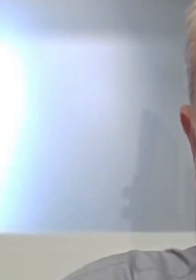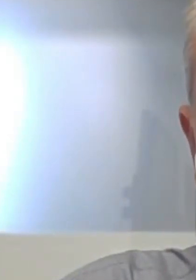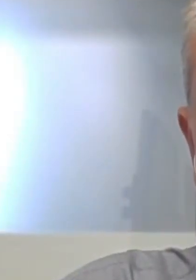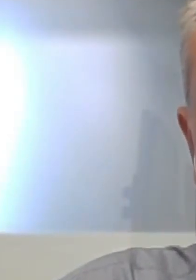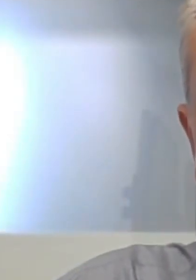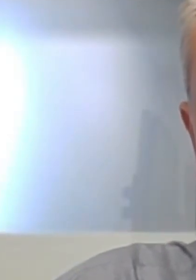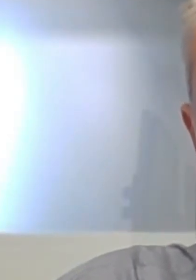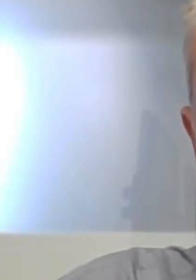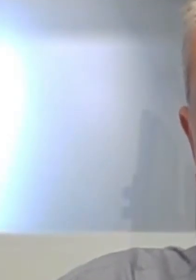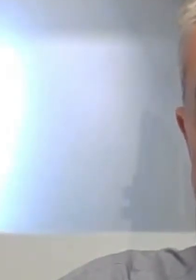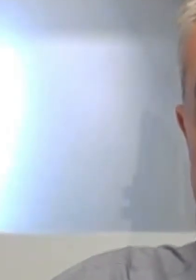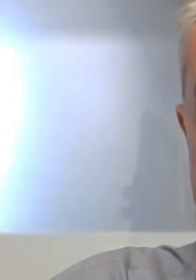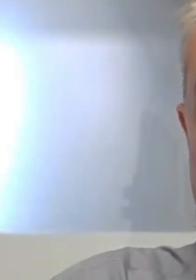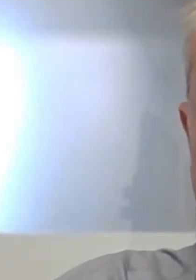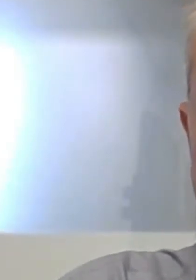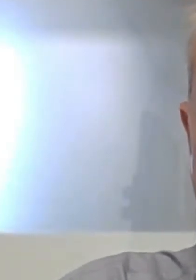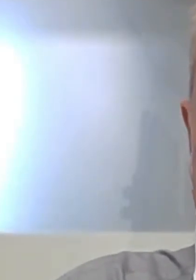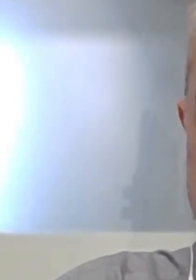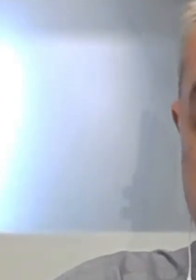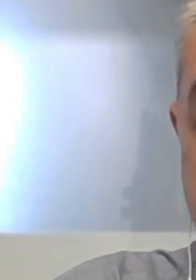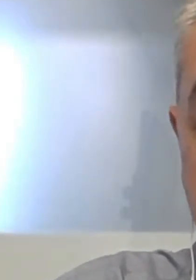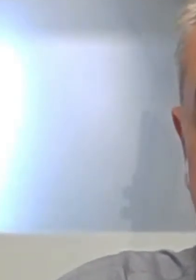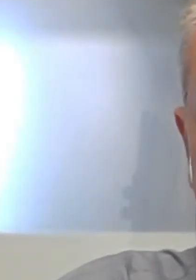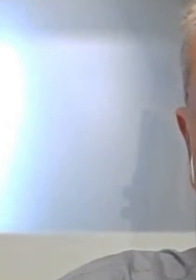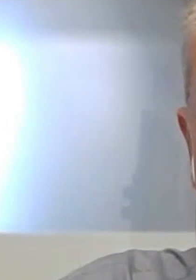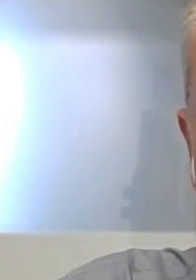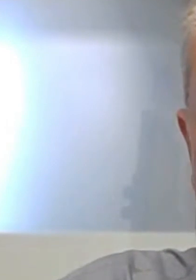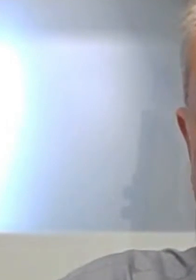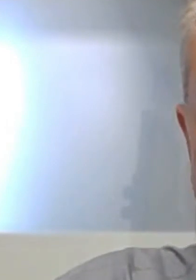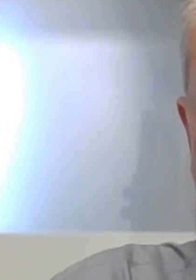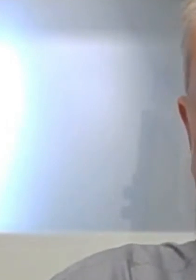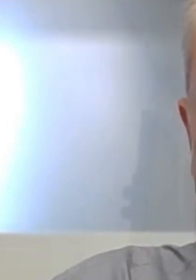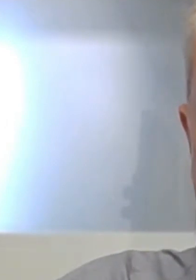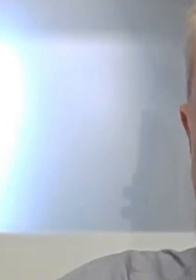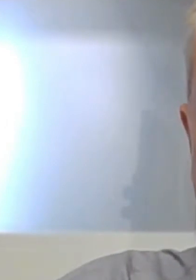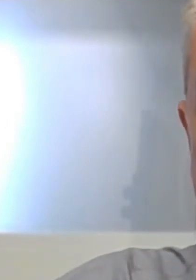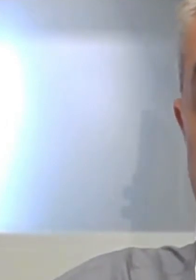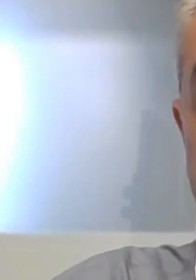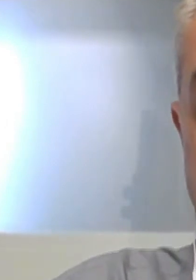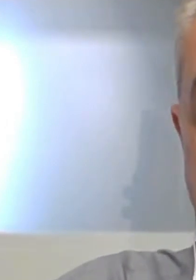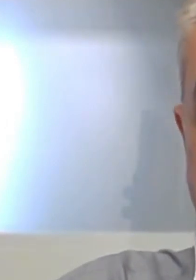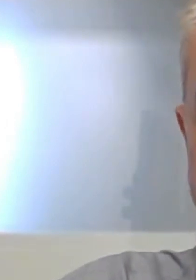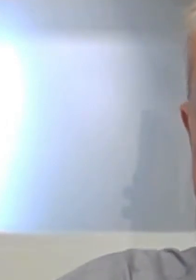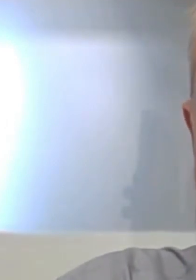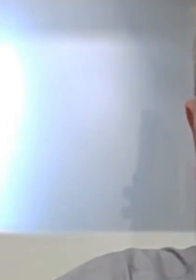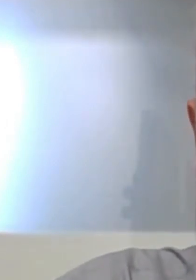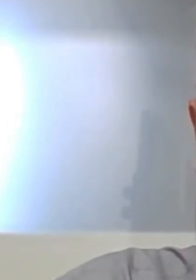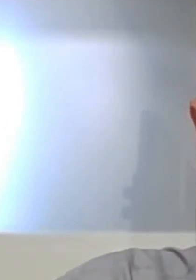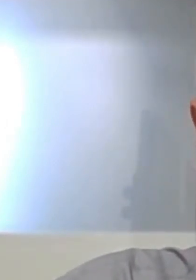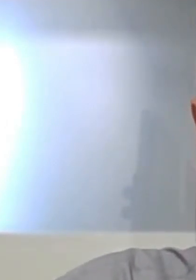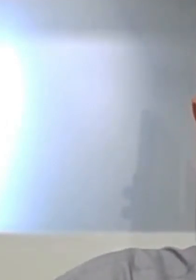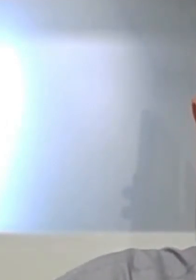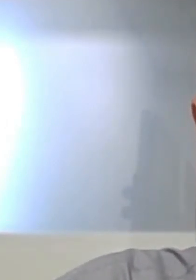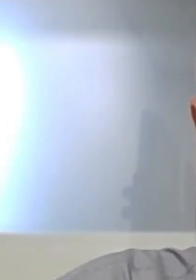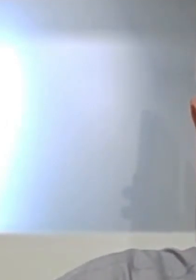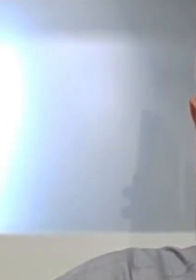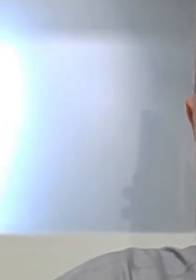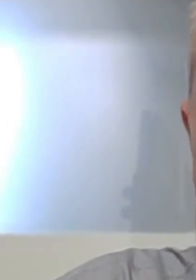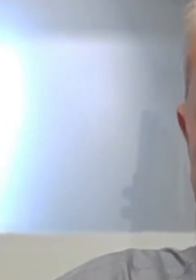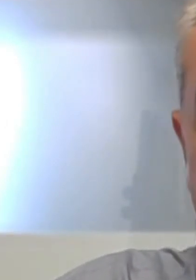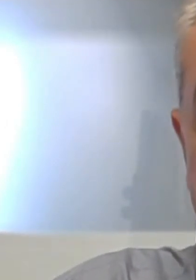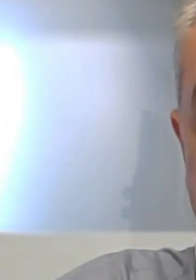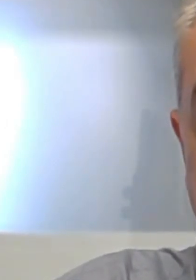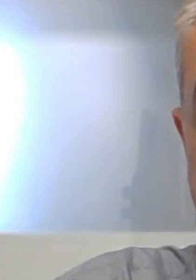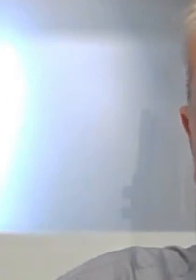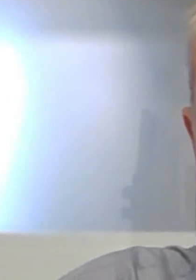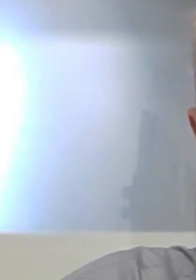ter certeza de que você tem uma condição segura para retomar as atividades, para retornar os imóveis. A gente criou